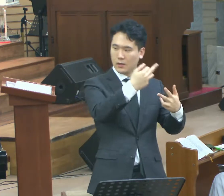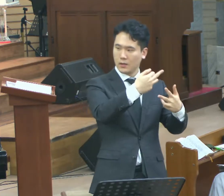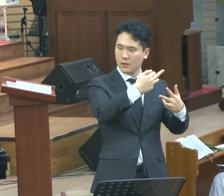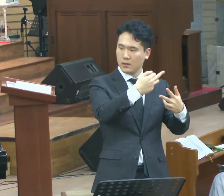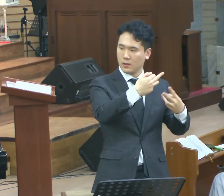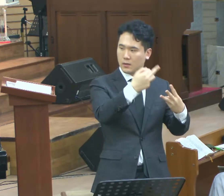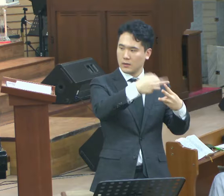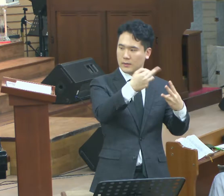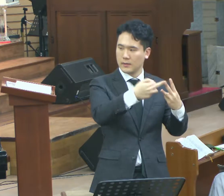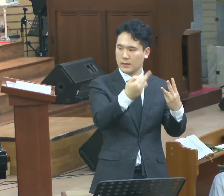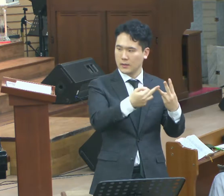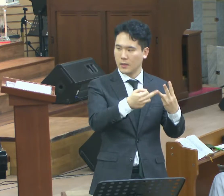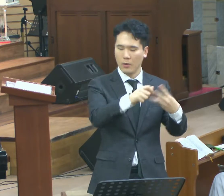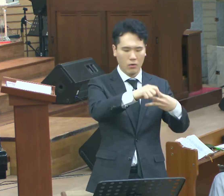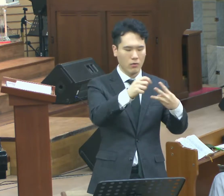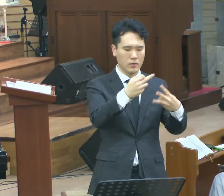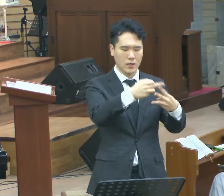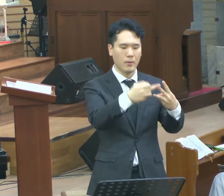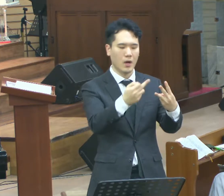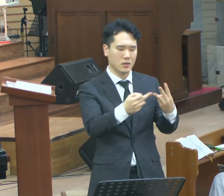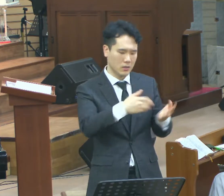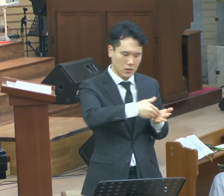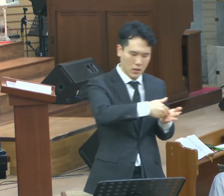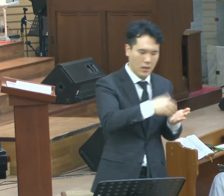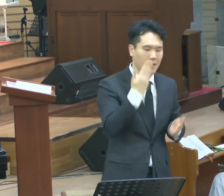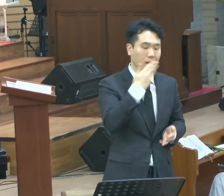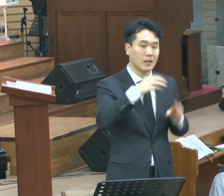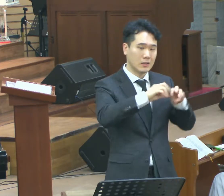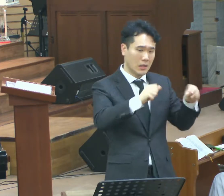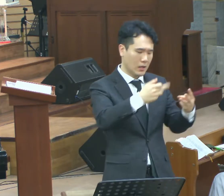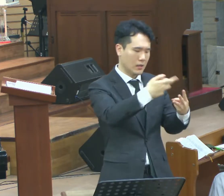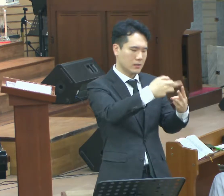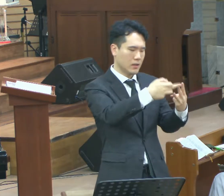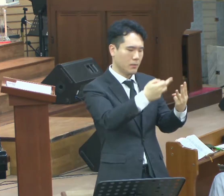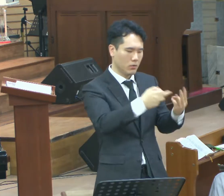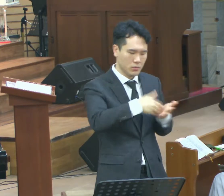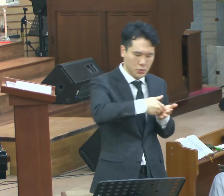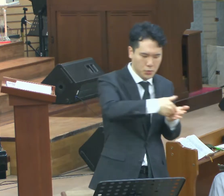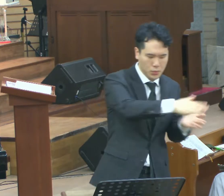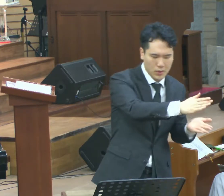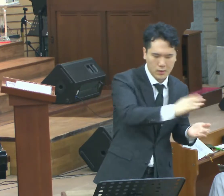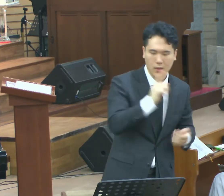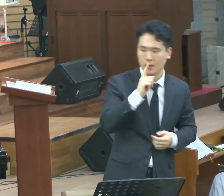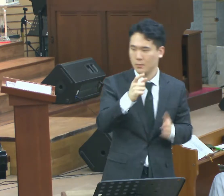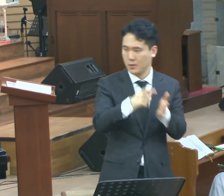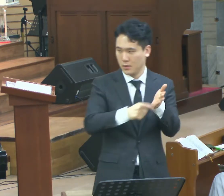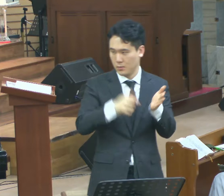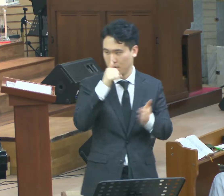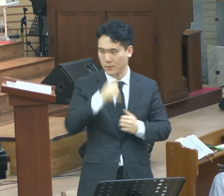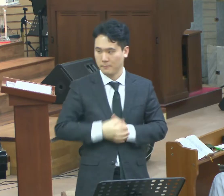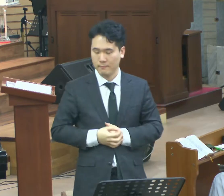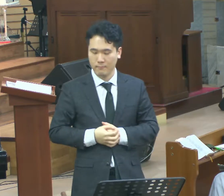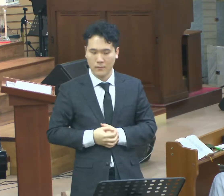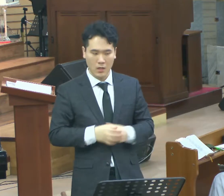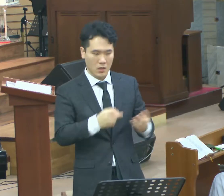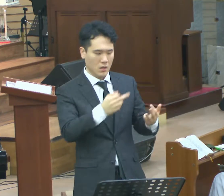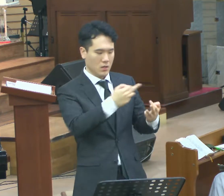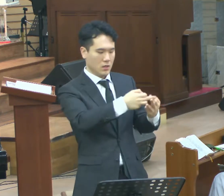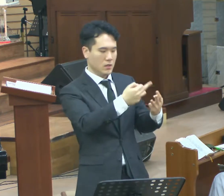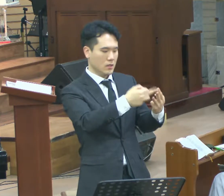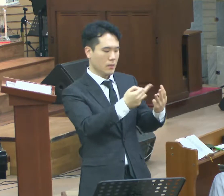근데 놀라운 사실은 이 세 명, 이 거인족의 왕자 같은 이 세 명이 45년